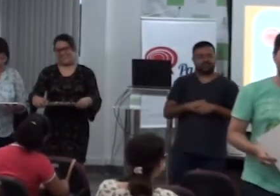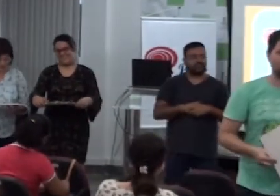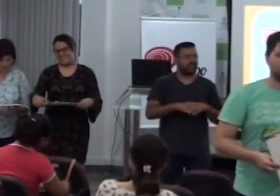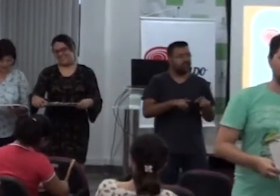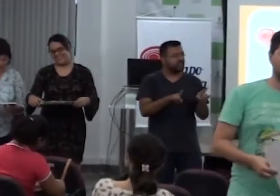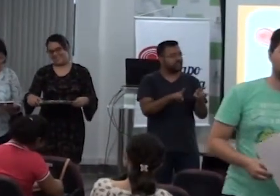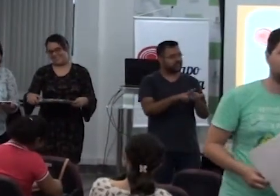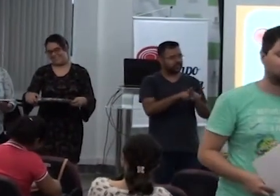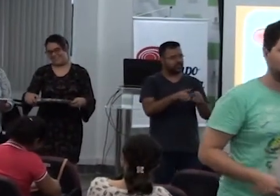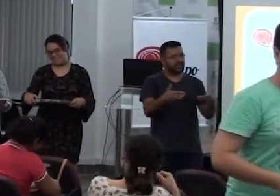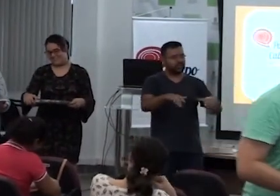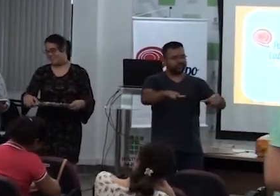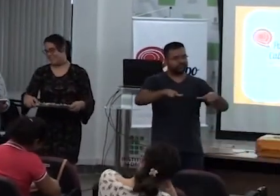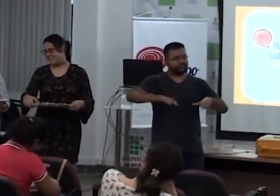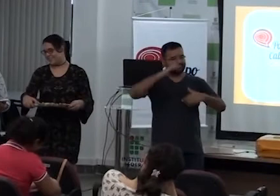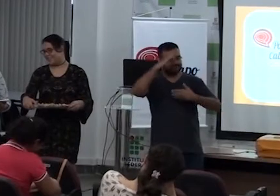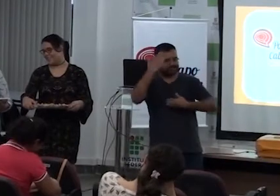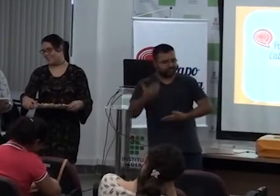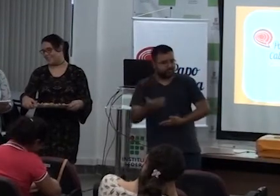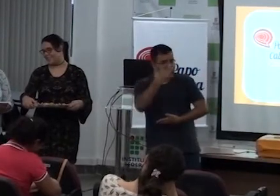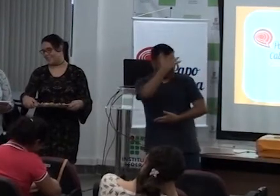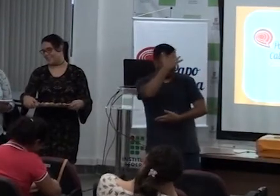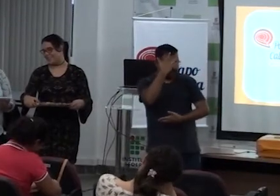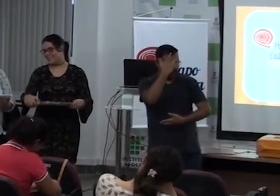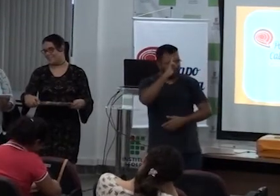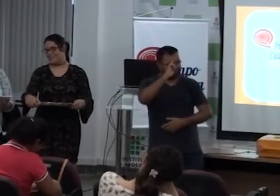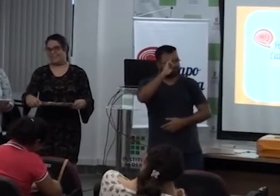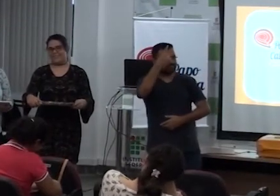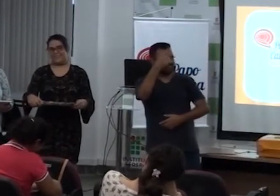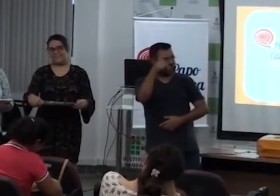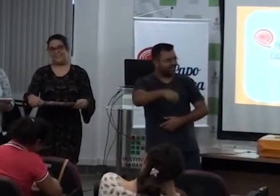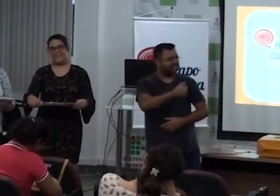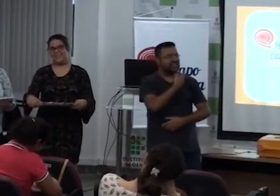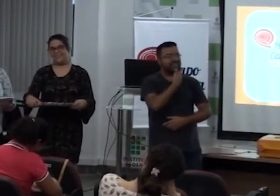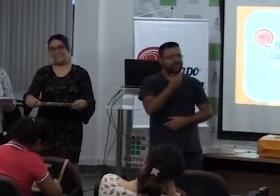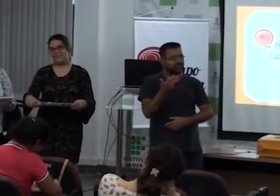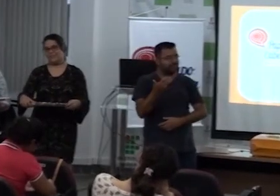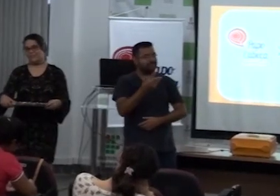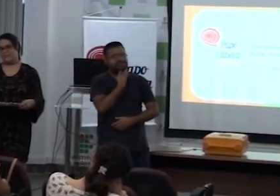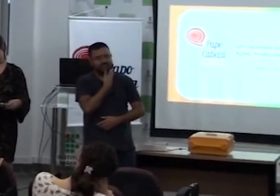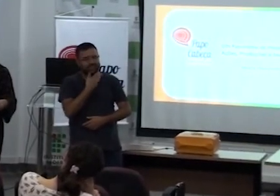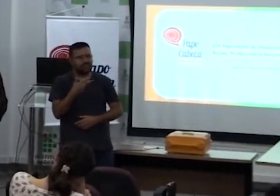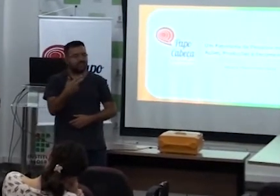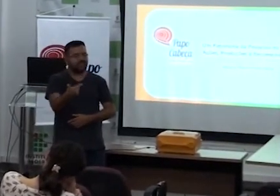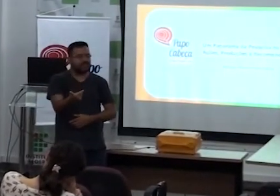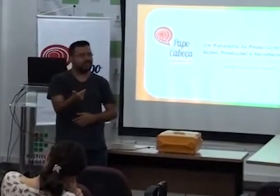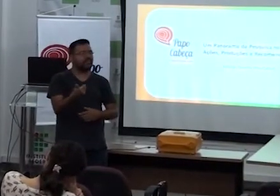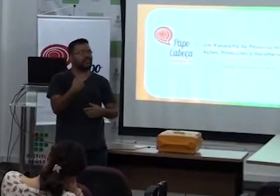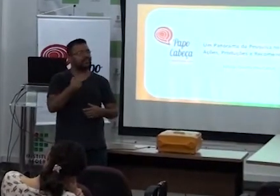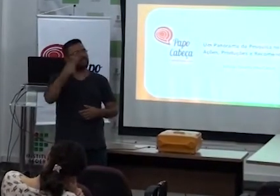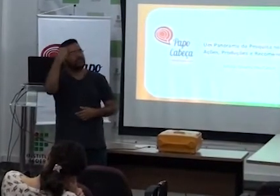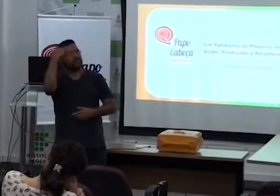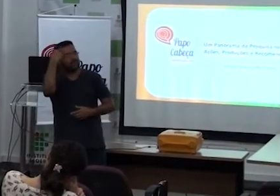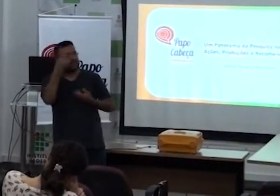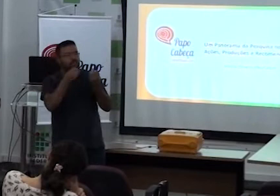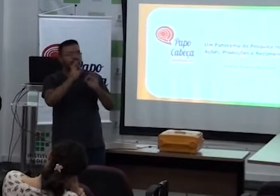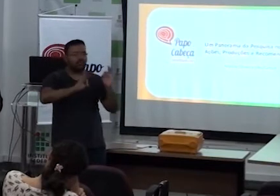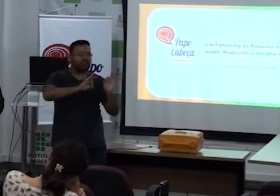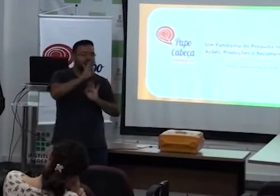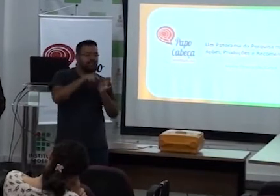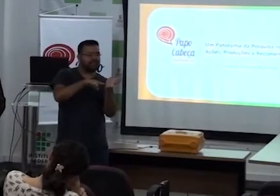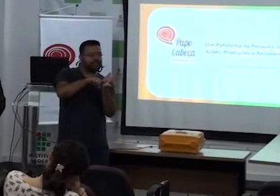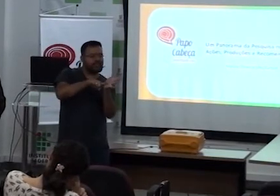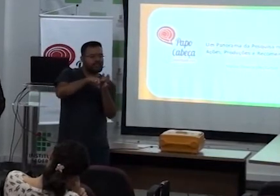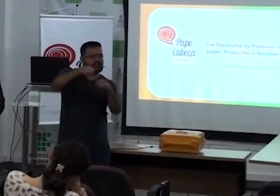Gostaríamos também de fazer menção honrosa à pessoa que teve a ideia do Papo Cabeça, né, para a gente poder fazer essa divulgação do trabalho